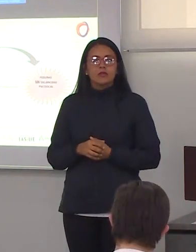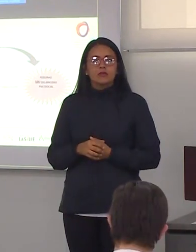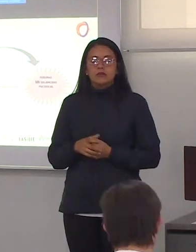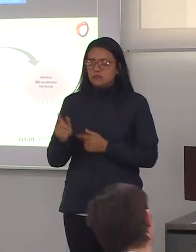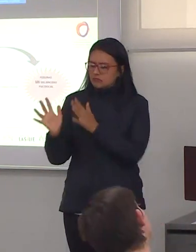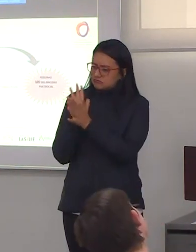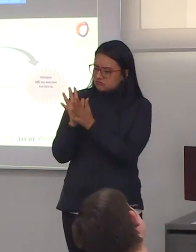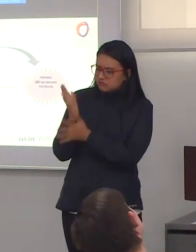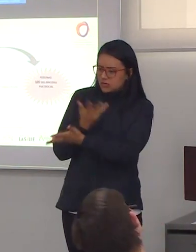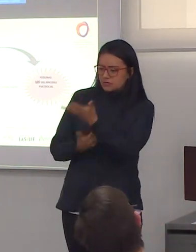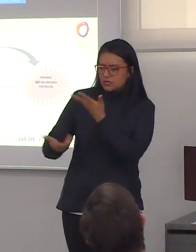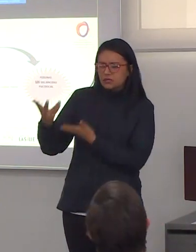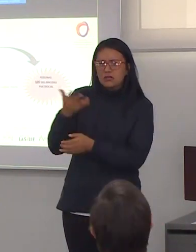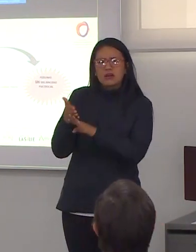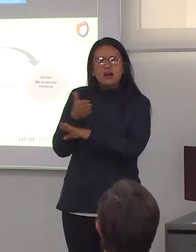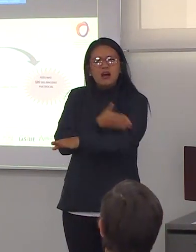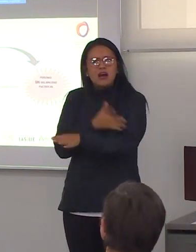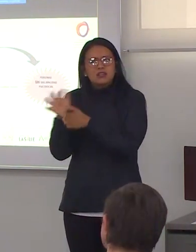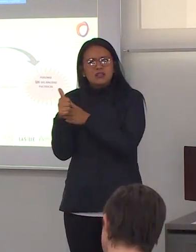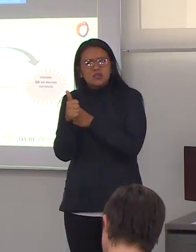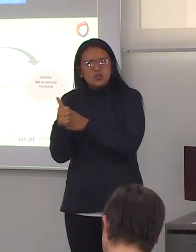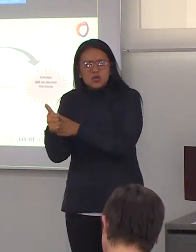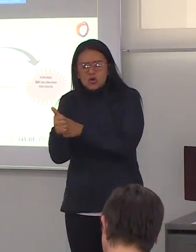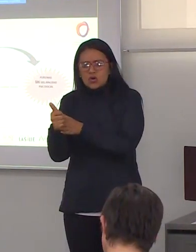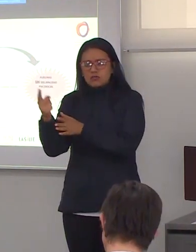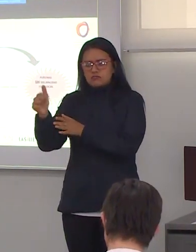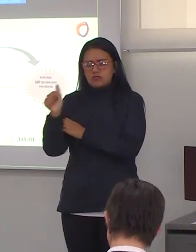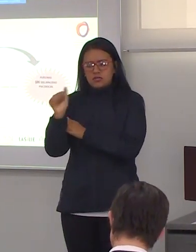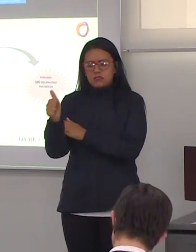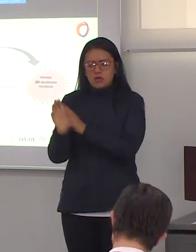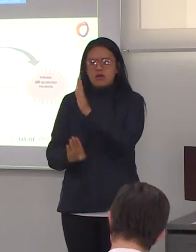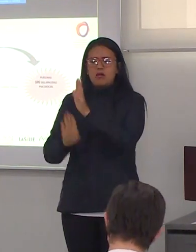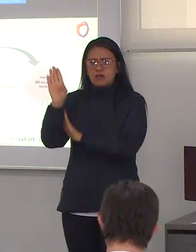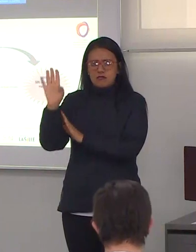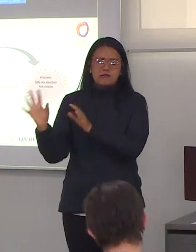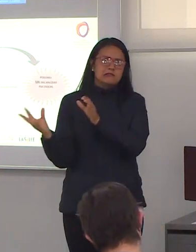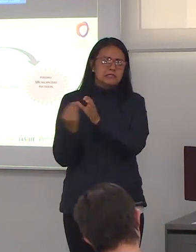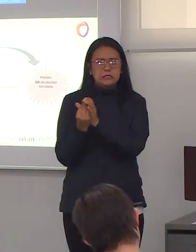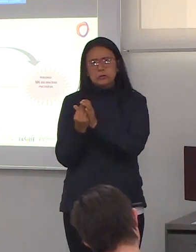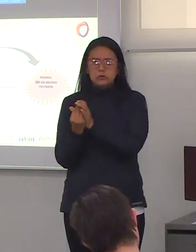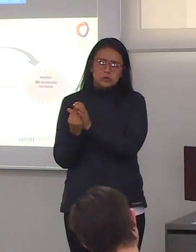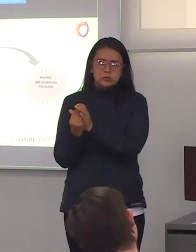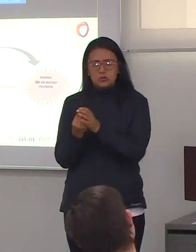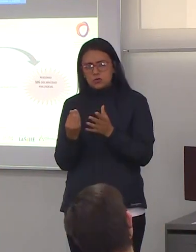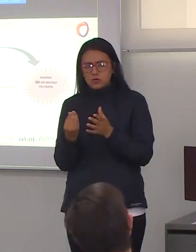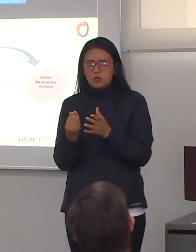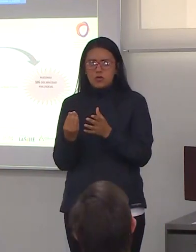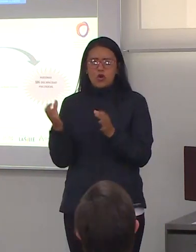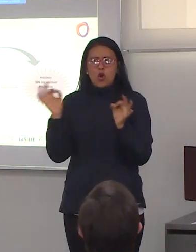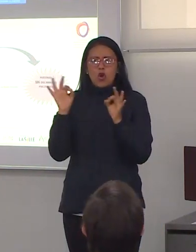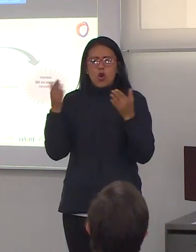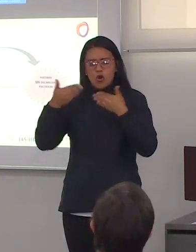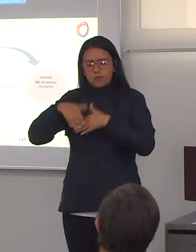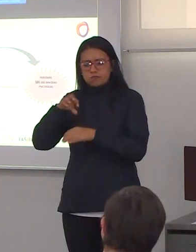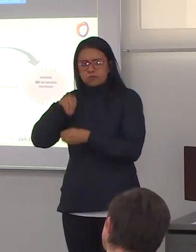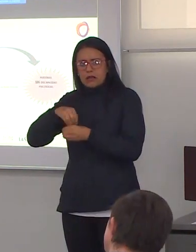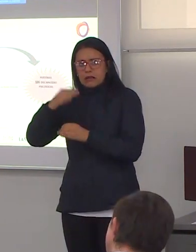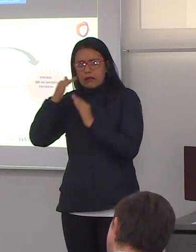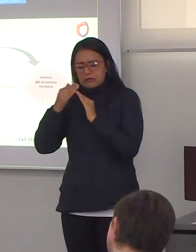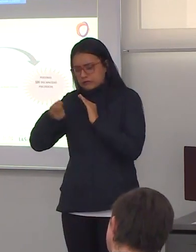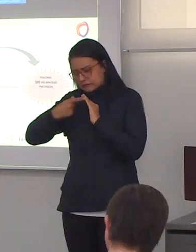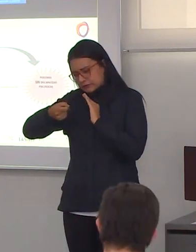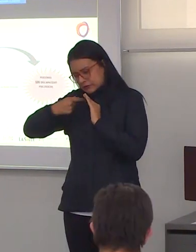comparten su experiencia cómo fue su ruta y cómo han logrado ser incluidos o no o siguen encerrados en su casa tomando